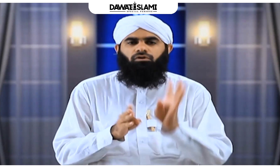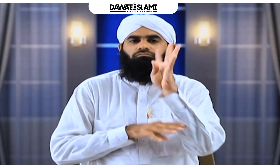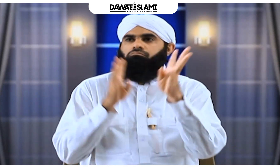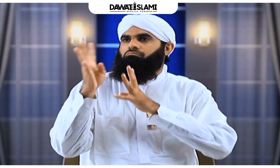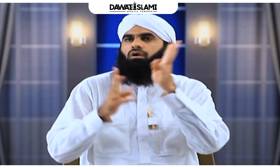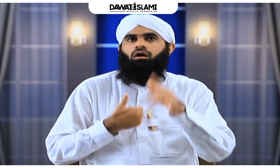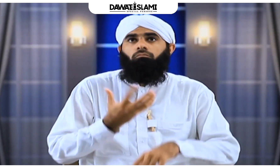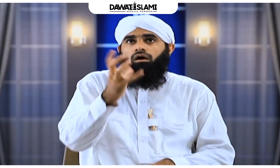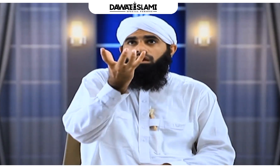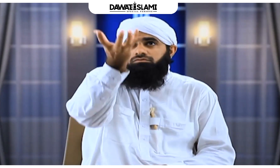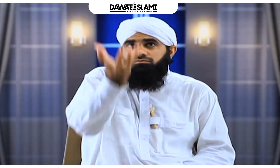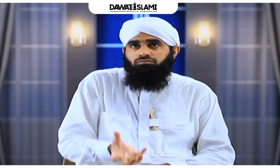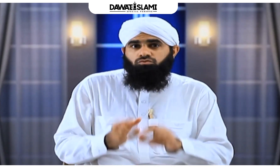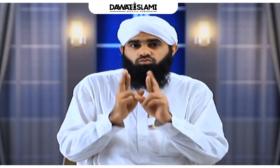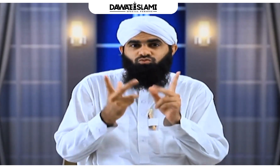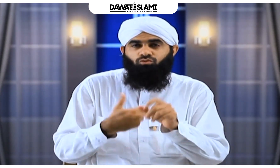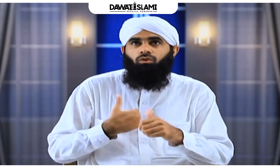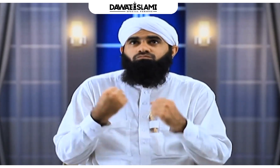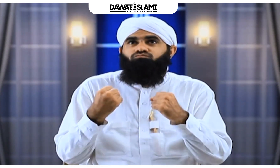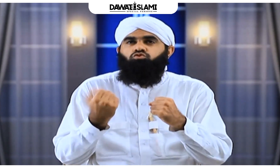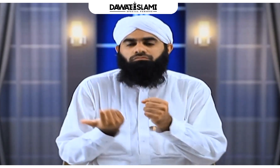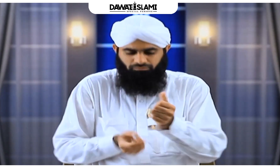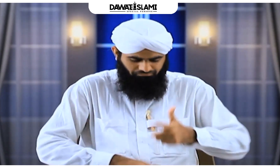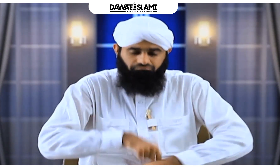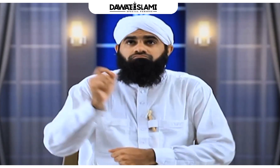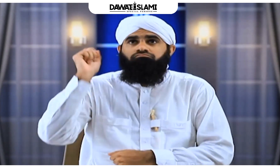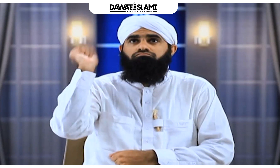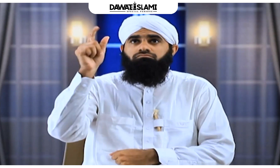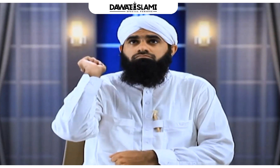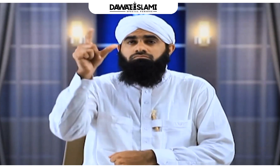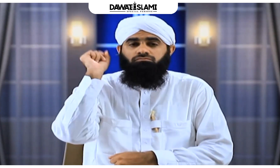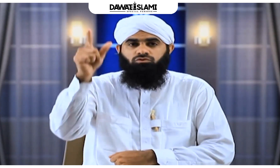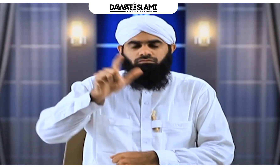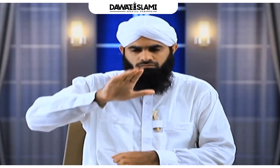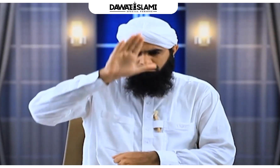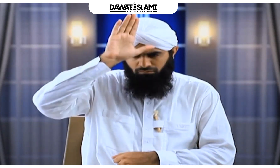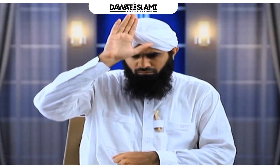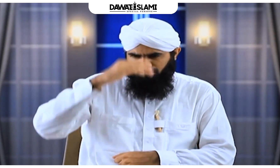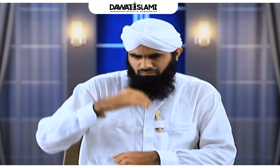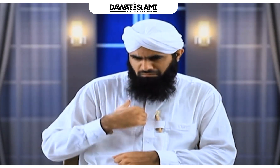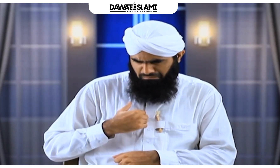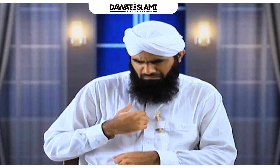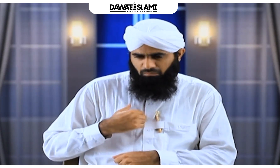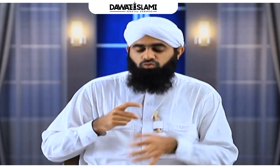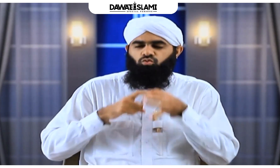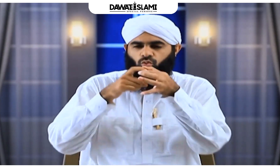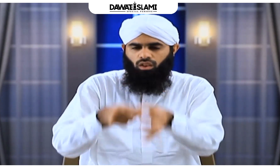اور پھل توڑنے کے لیے یہ سنگریزے استعمال کیے۔ بادشاہ نے کہا، تم ان سنگریزوں کی قیمت جانتے